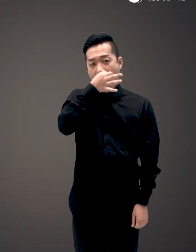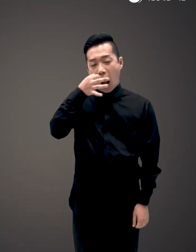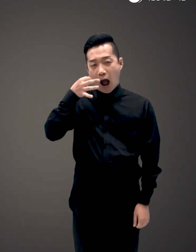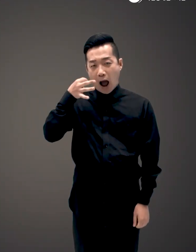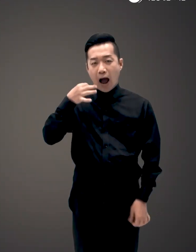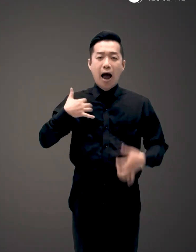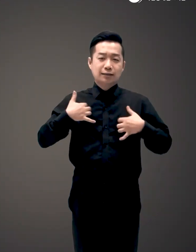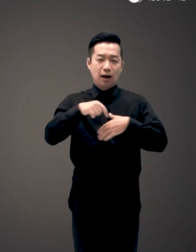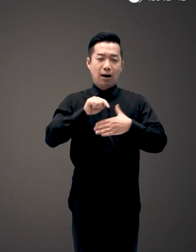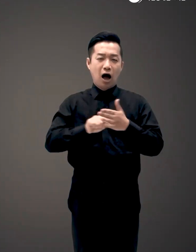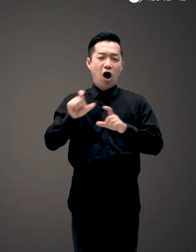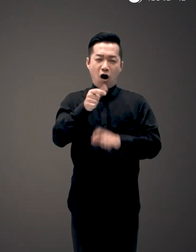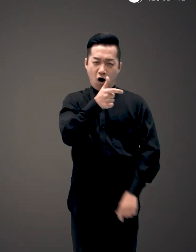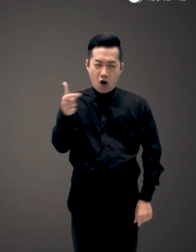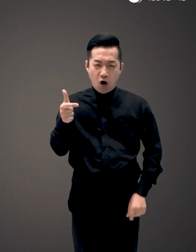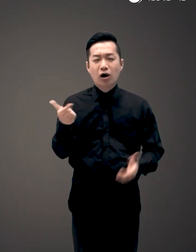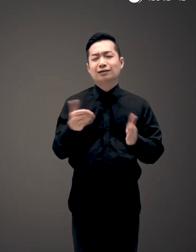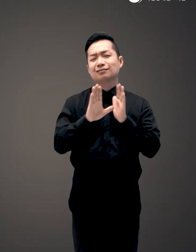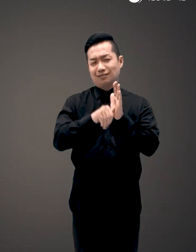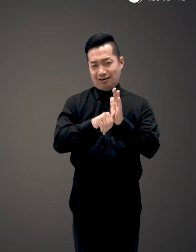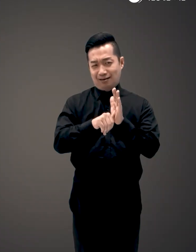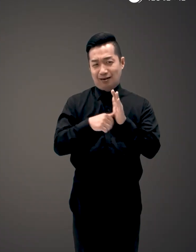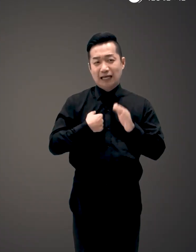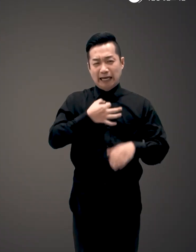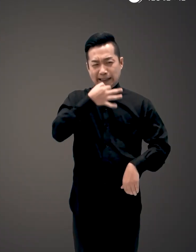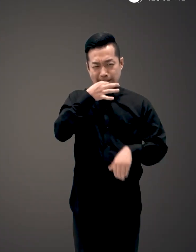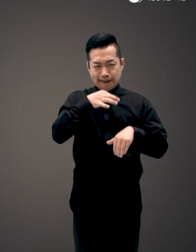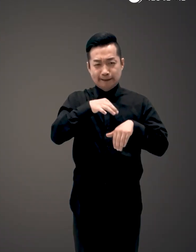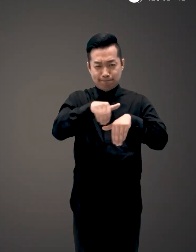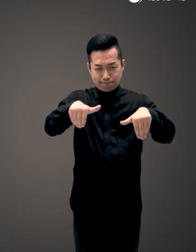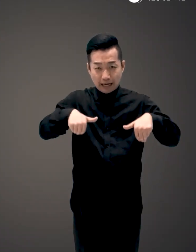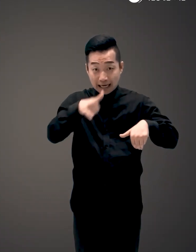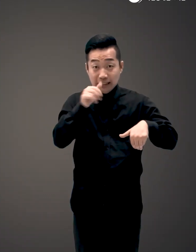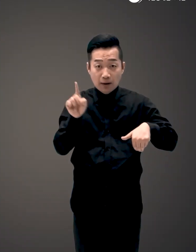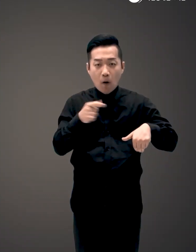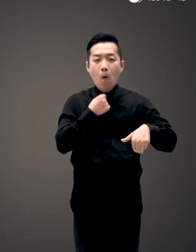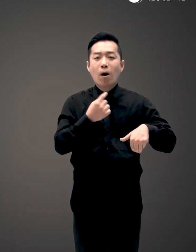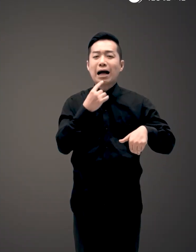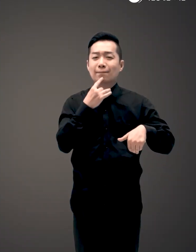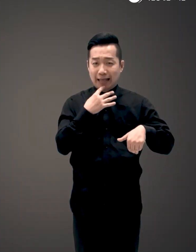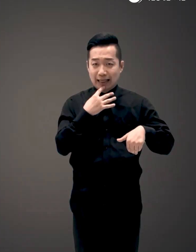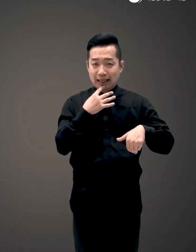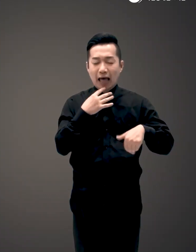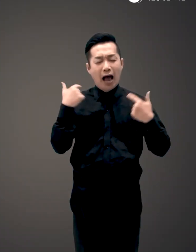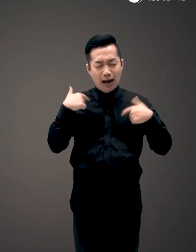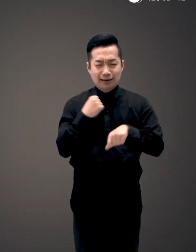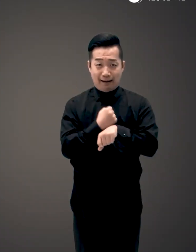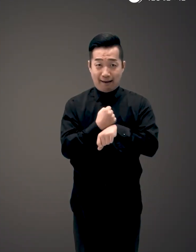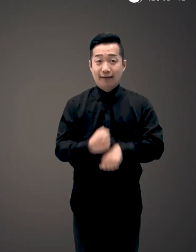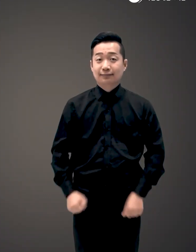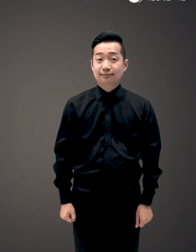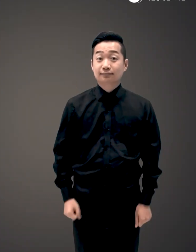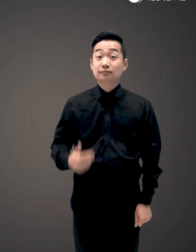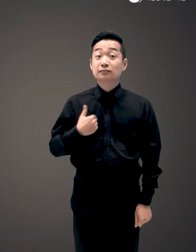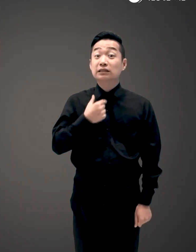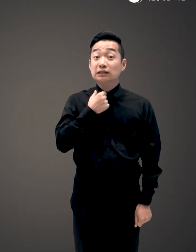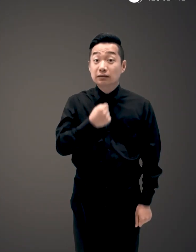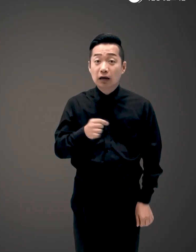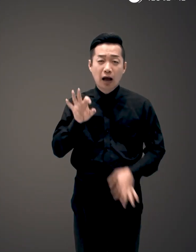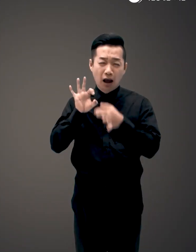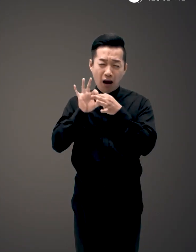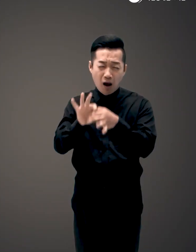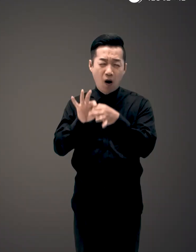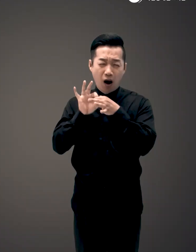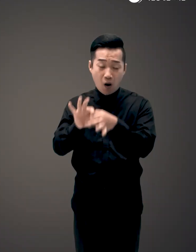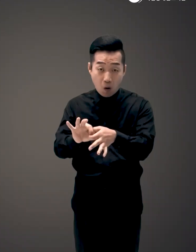그것보다는 설레는 마음이 컸던 것 같아요. 모든 일을 할 때. 제가 이기적이게도 제가 원하는 일로만 나가왔거든요. 그래서 내가 하고 싶은